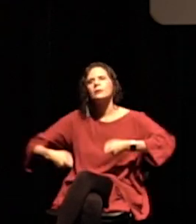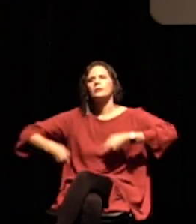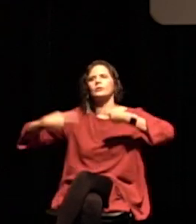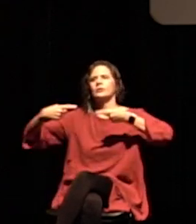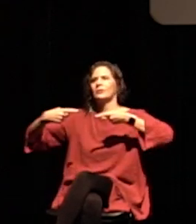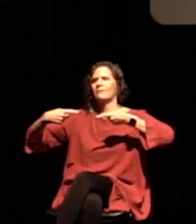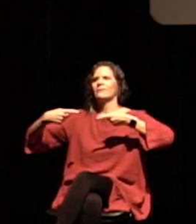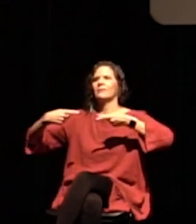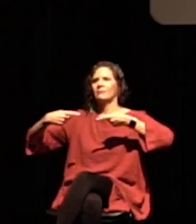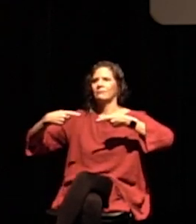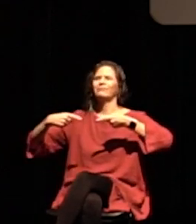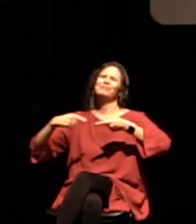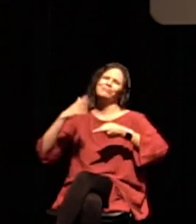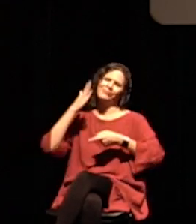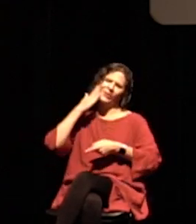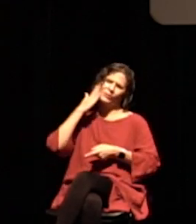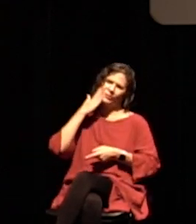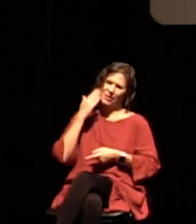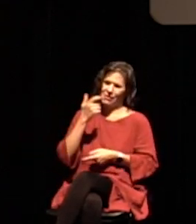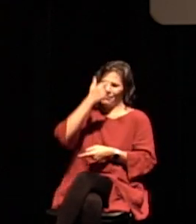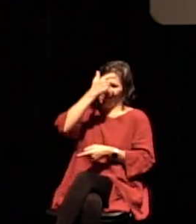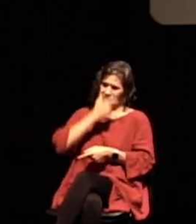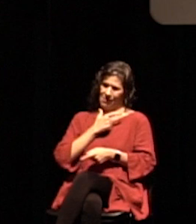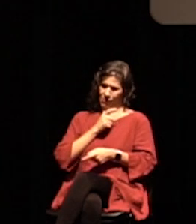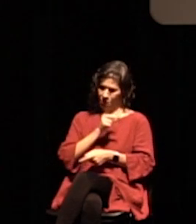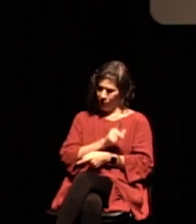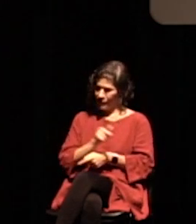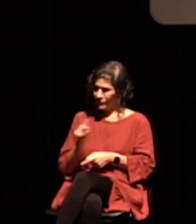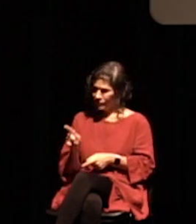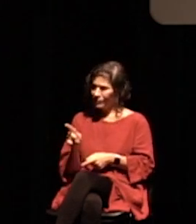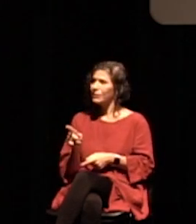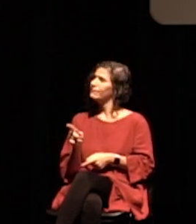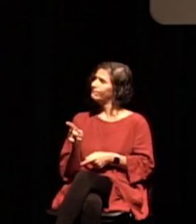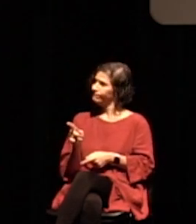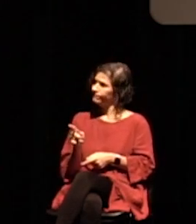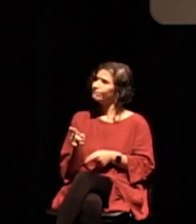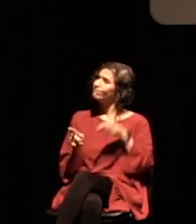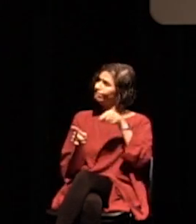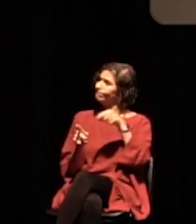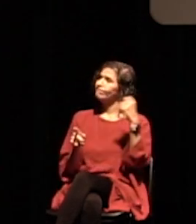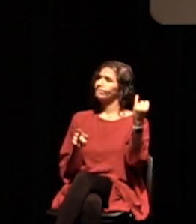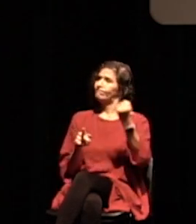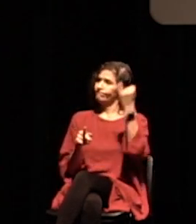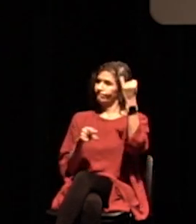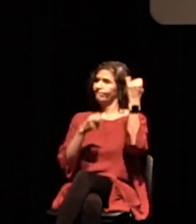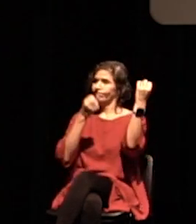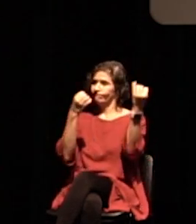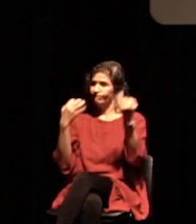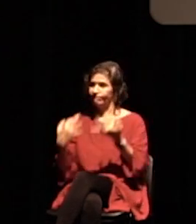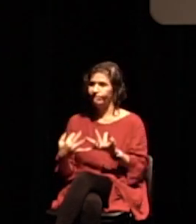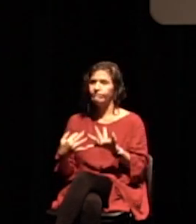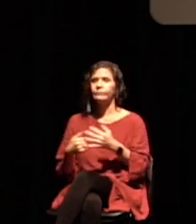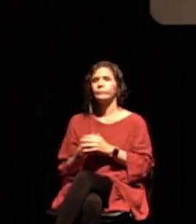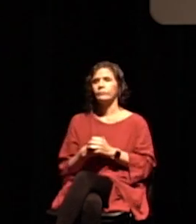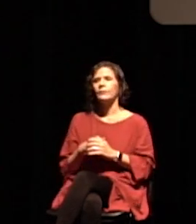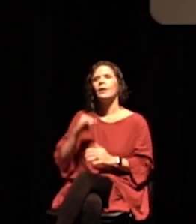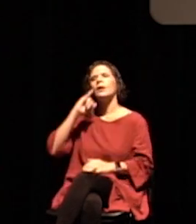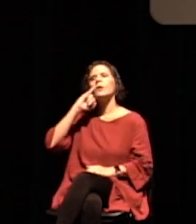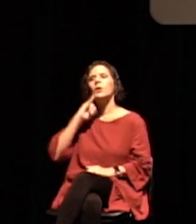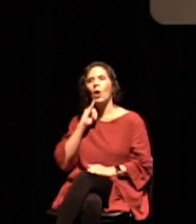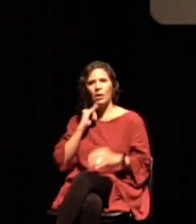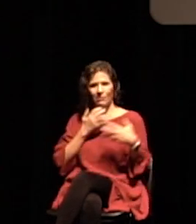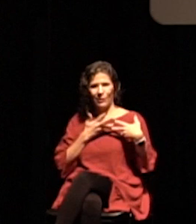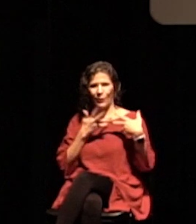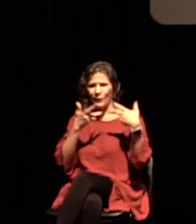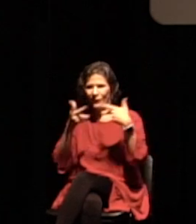que, evidentemente, como professora, isso também era importante dizer, quando a Ioli me